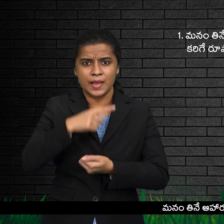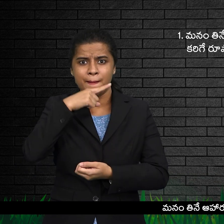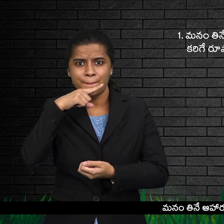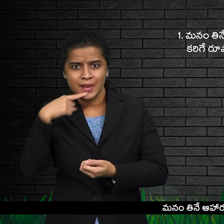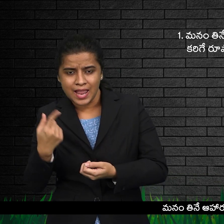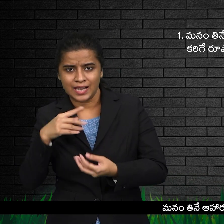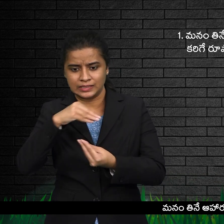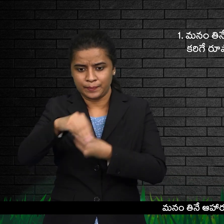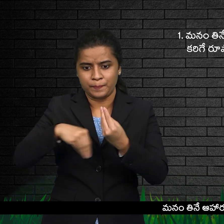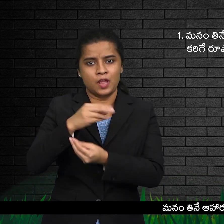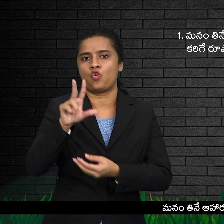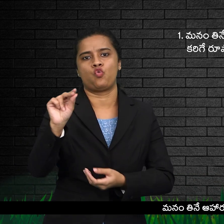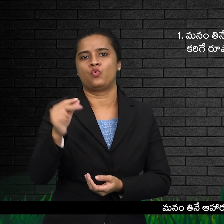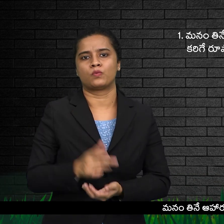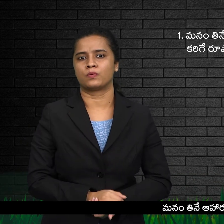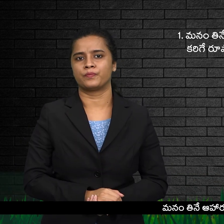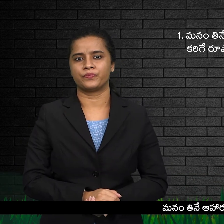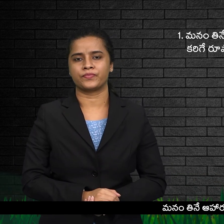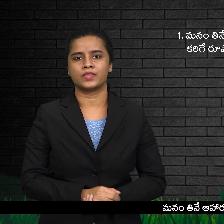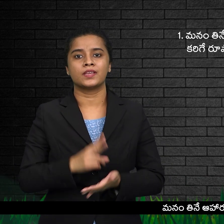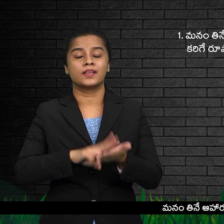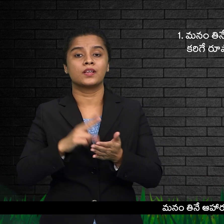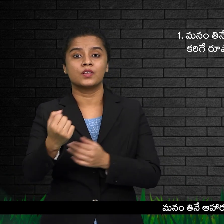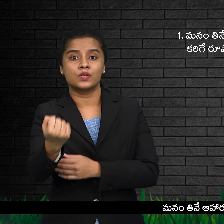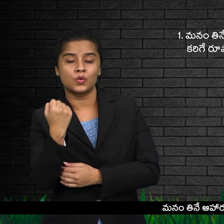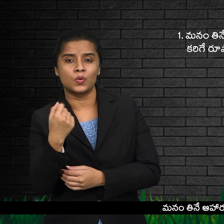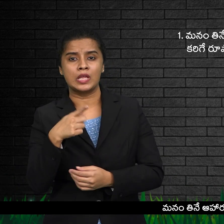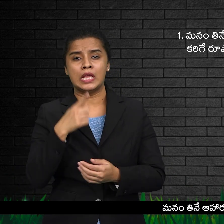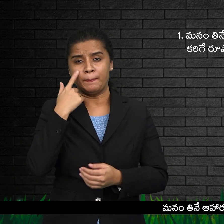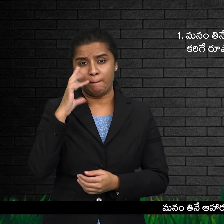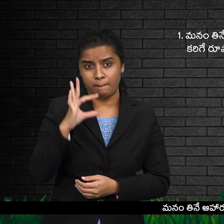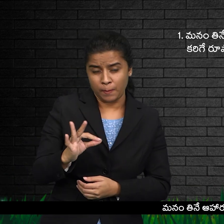మనం తినే ఆహారం రక్తంలో నేరుగా కలవదు.